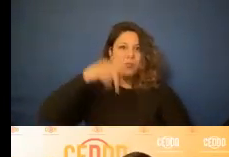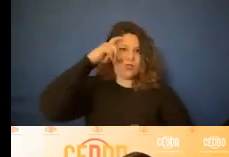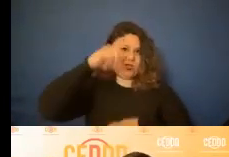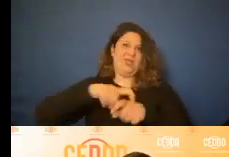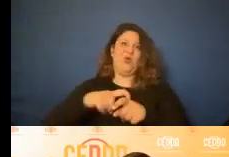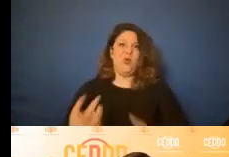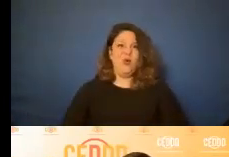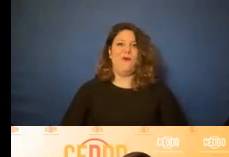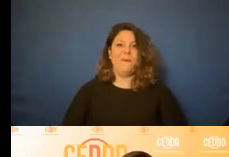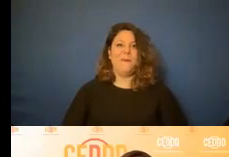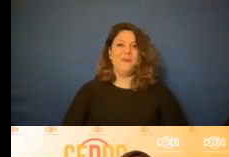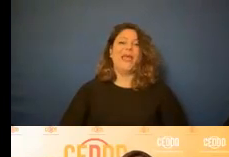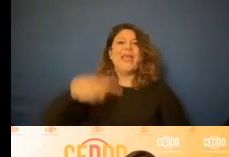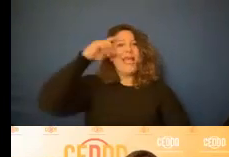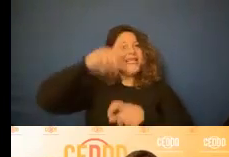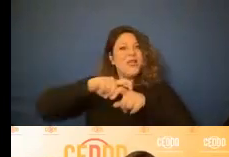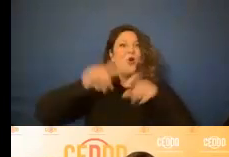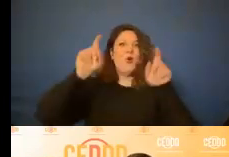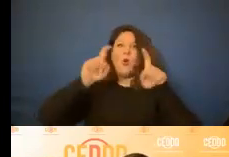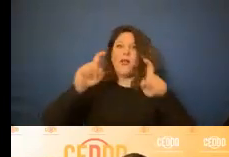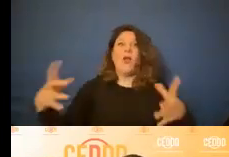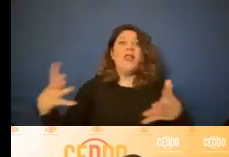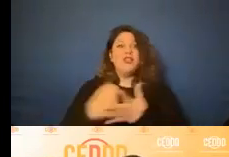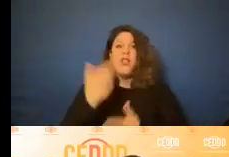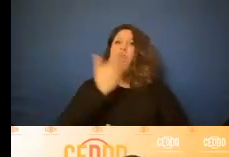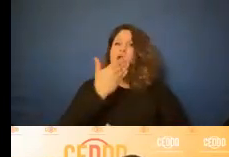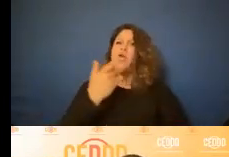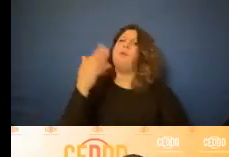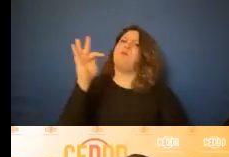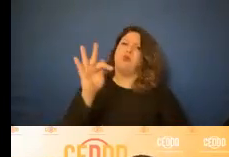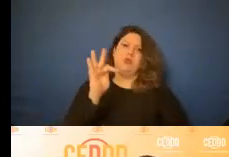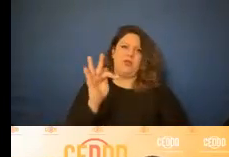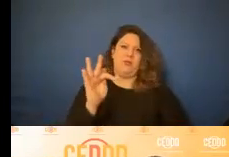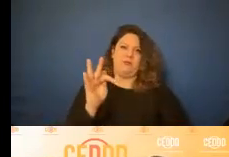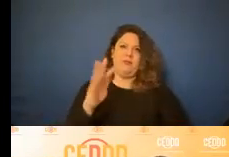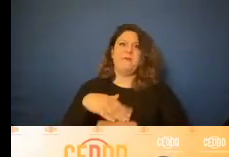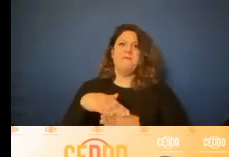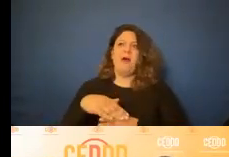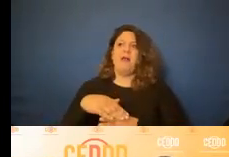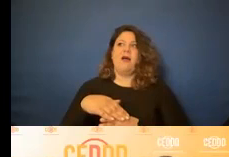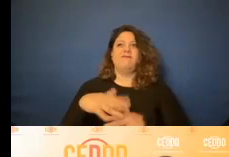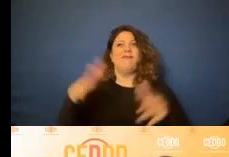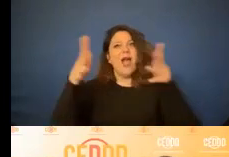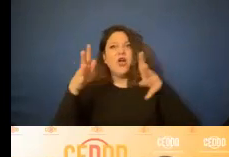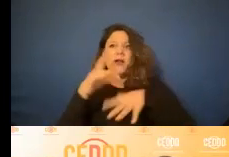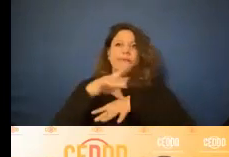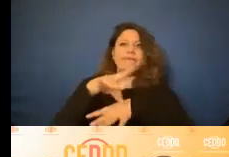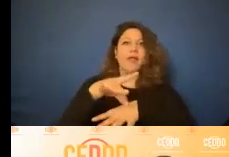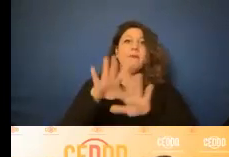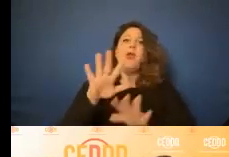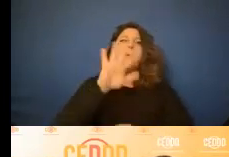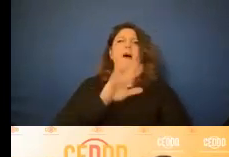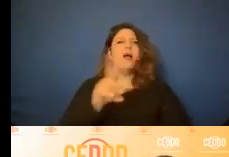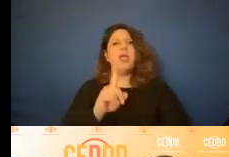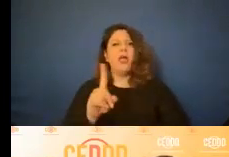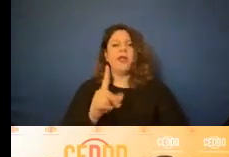psicólogos educativos en todos los centros escolares, para reducir y aconsejar un poco todo esto. Pero parece que no, que primero hay